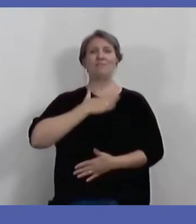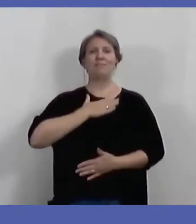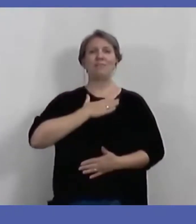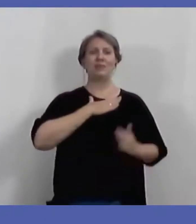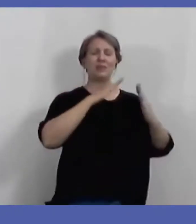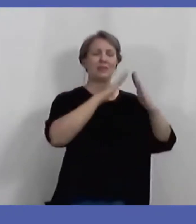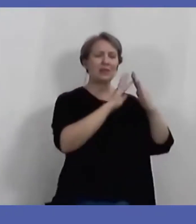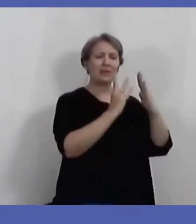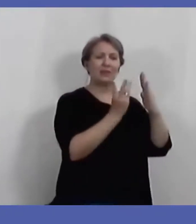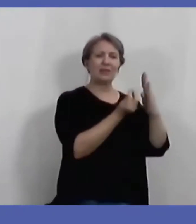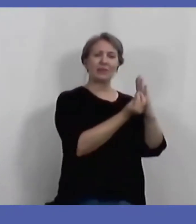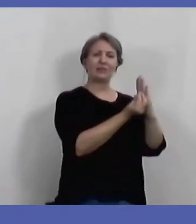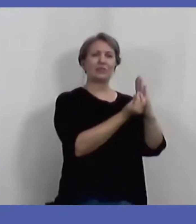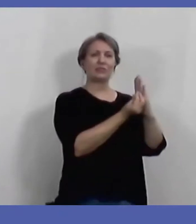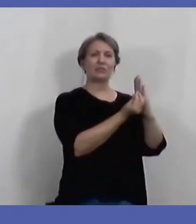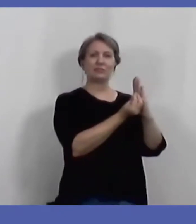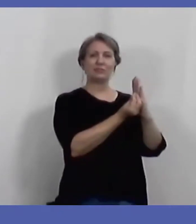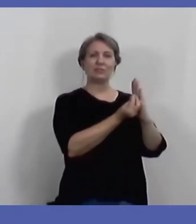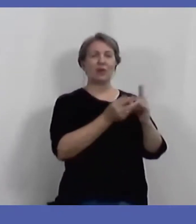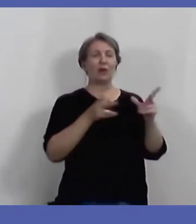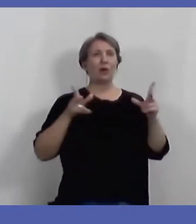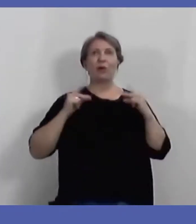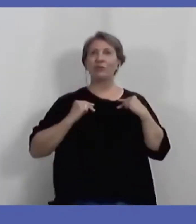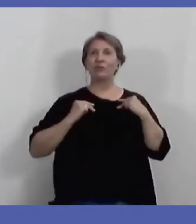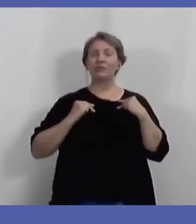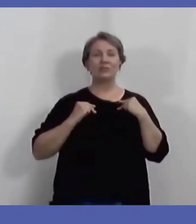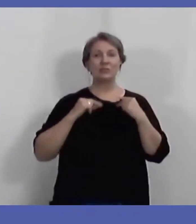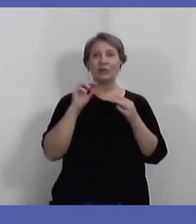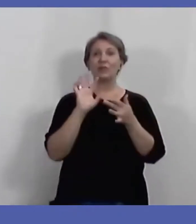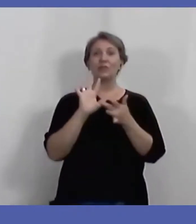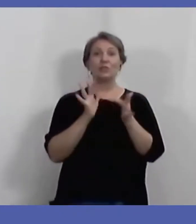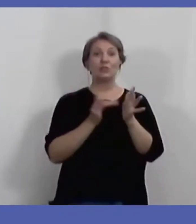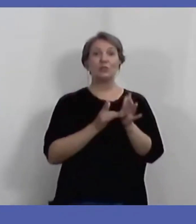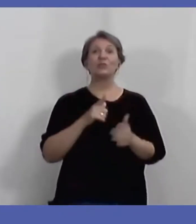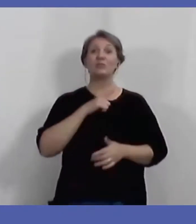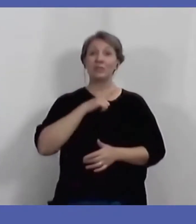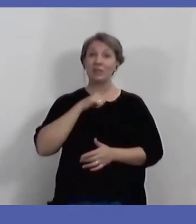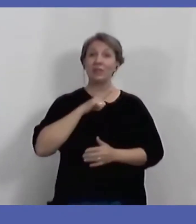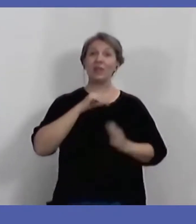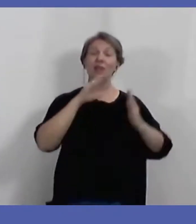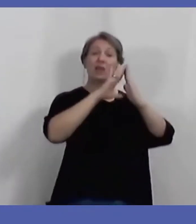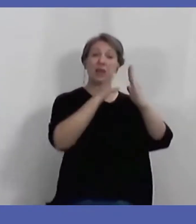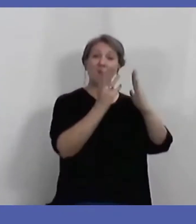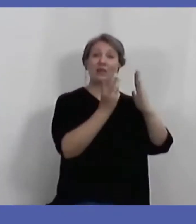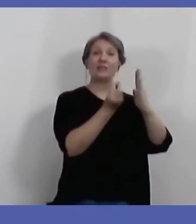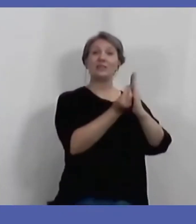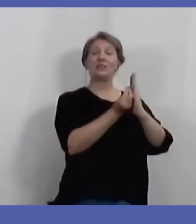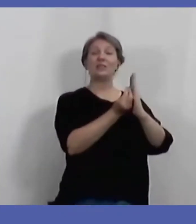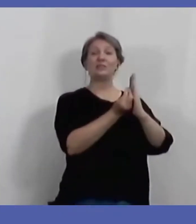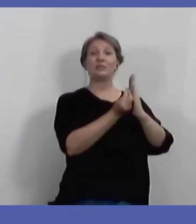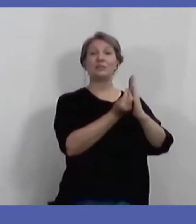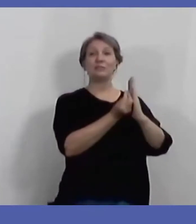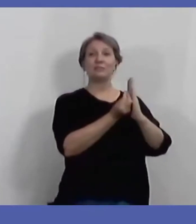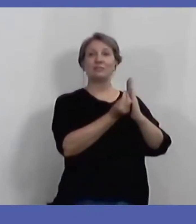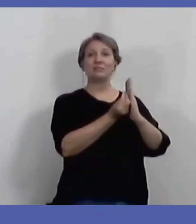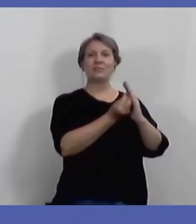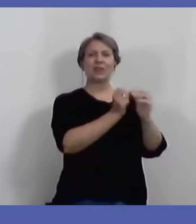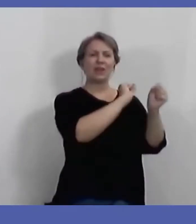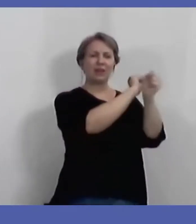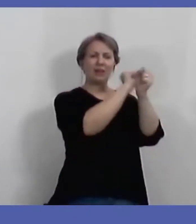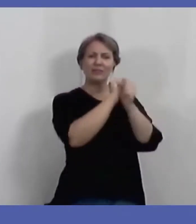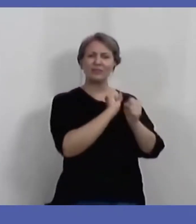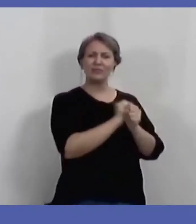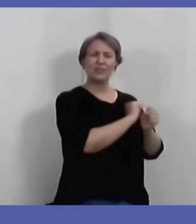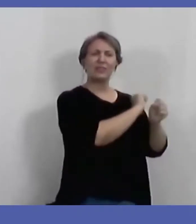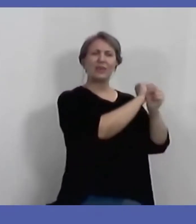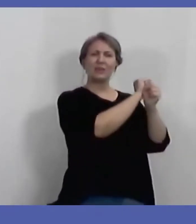tem a sua igreja. Ó Senhor Jesus, edificarei a minha igreja. O próprio Senhor